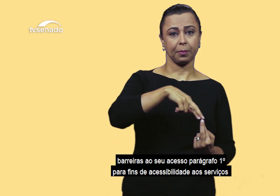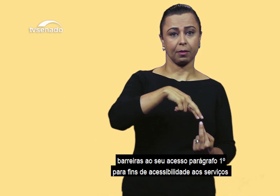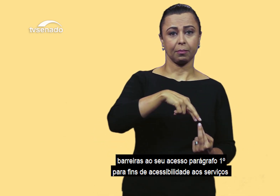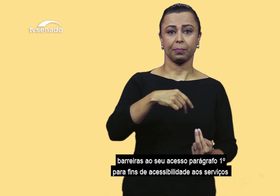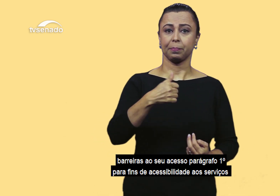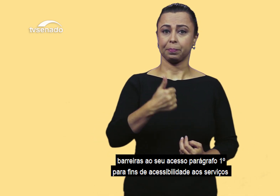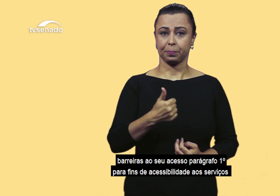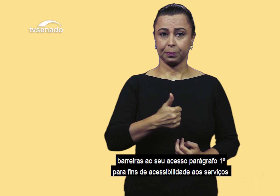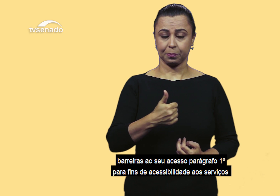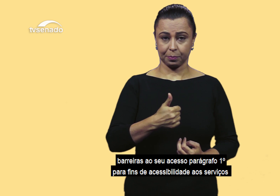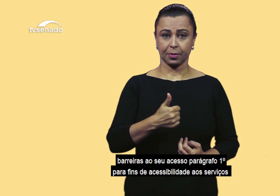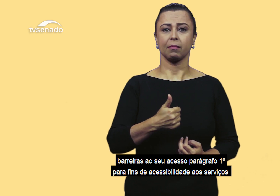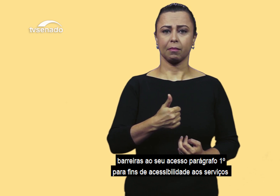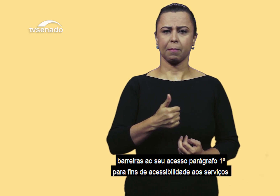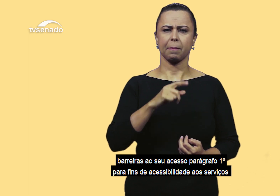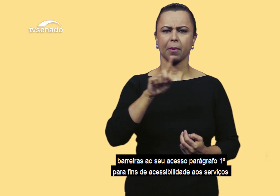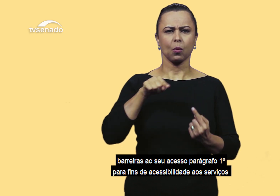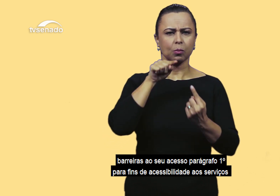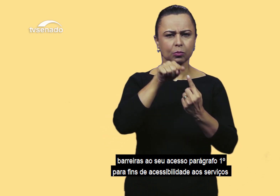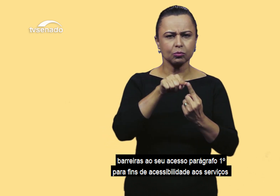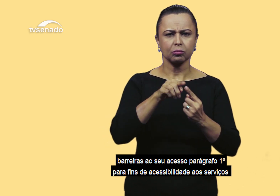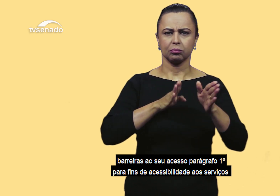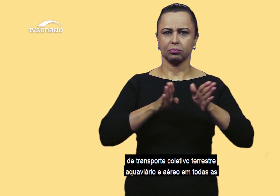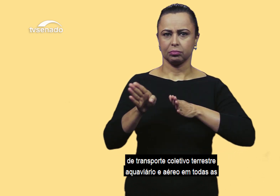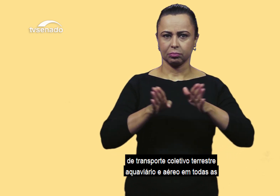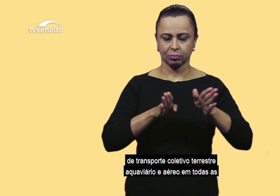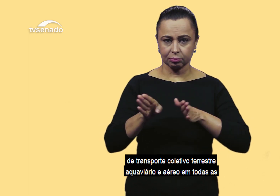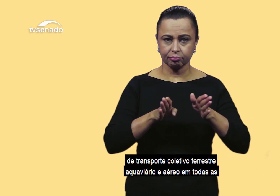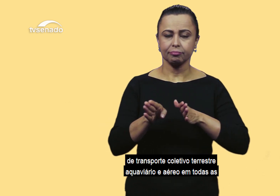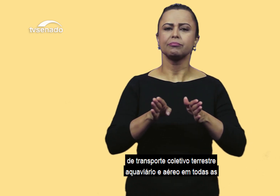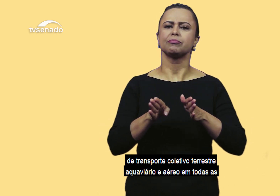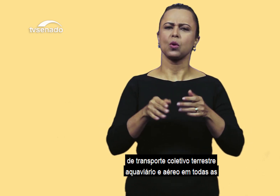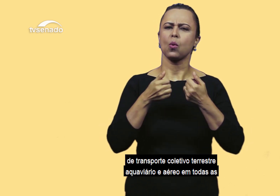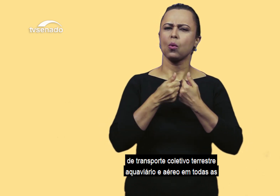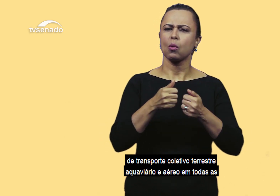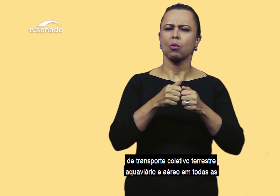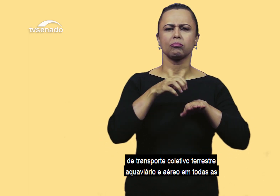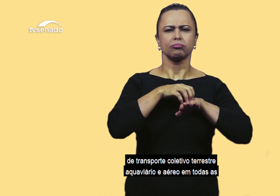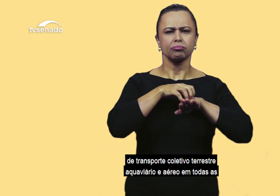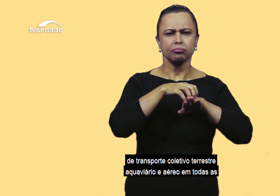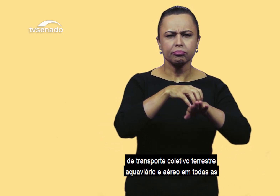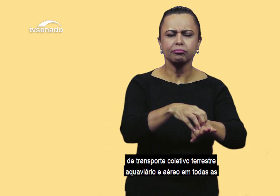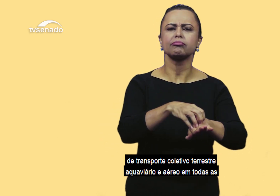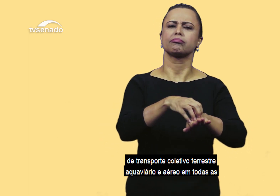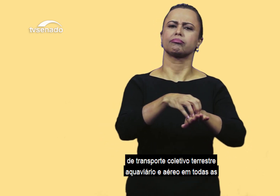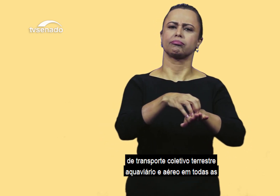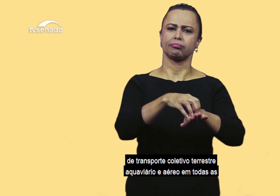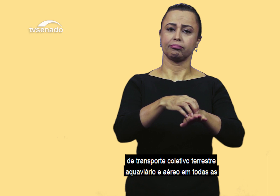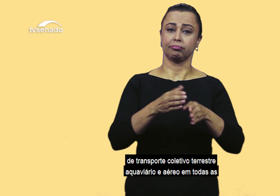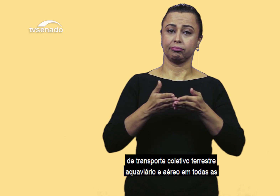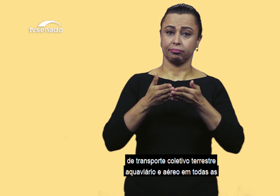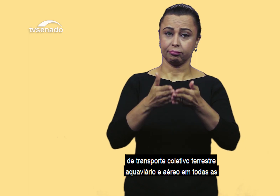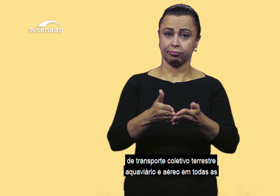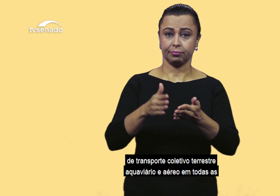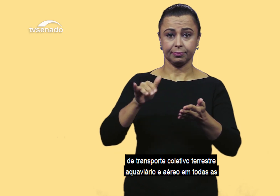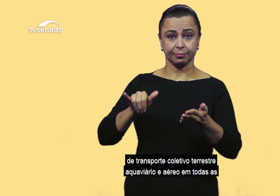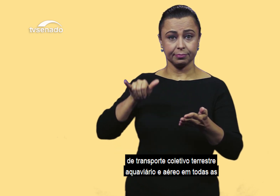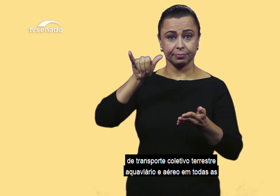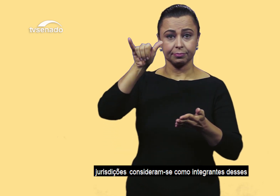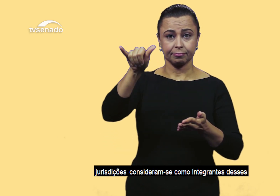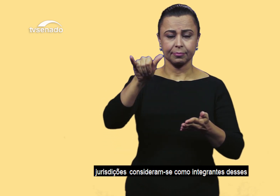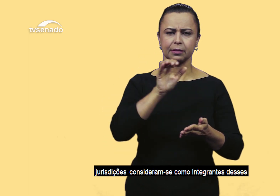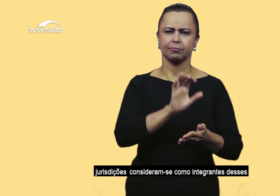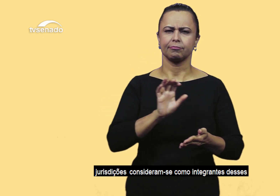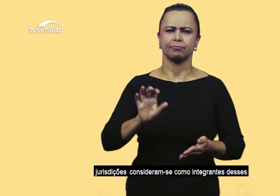Parágrafo 1º Para fins de acessibilidade aos serviços de transporte coletivo terrestre, aquaviário e aéreo em